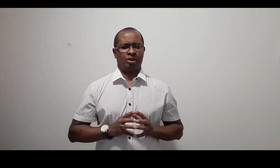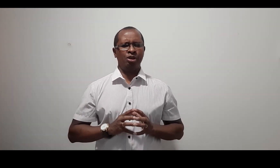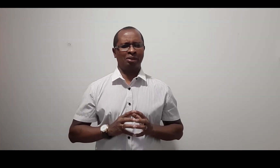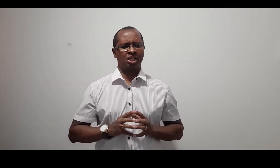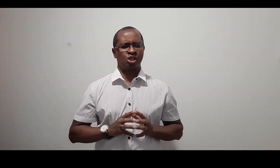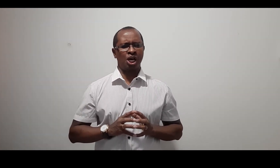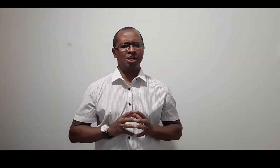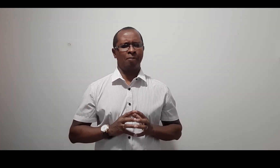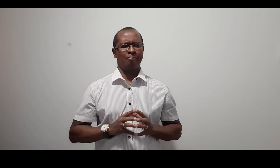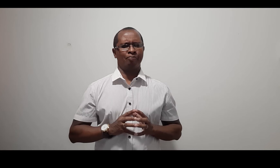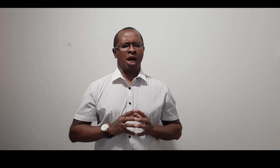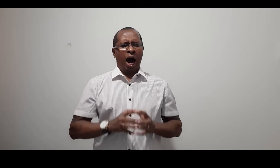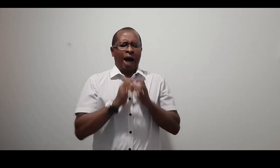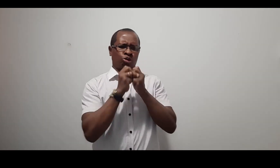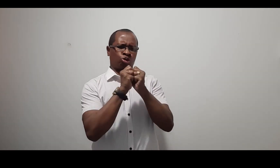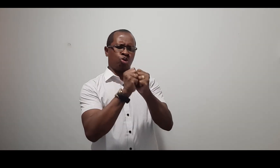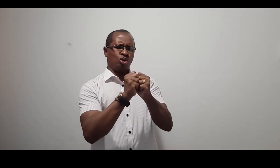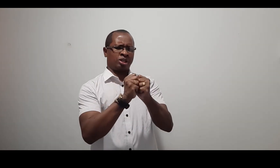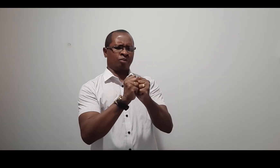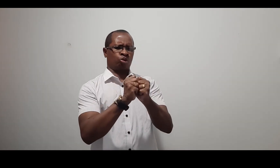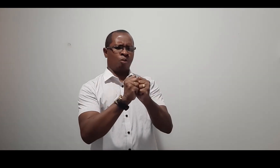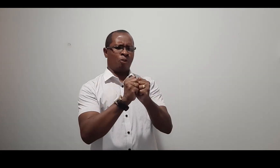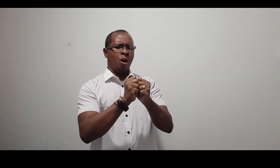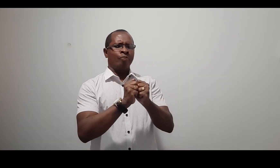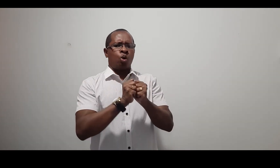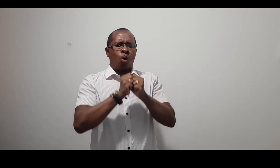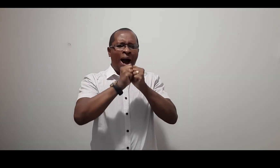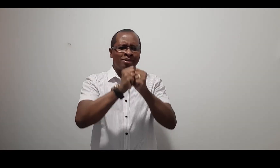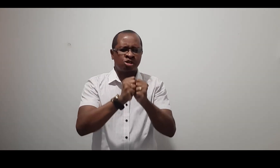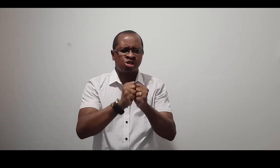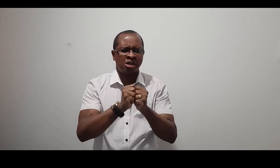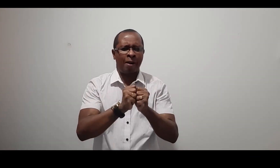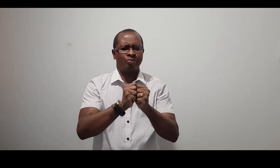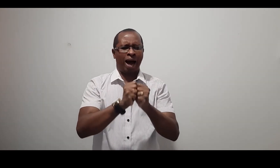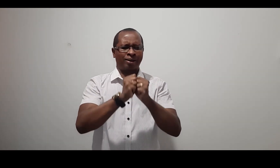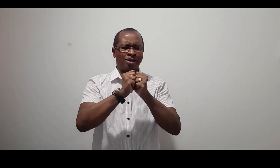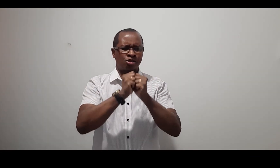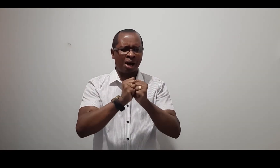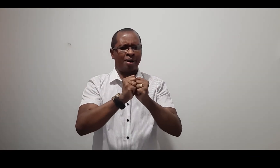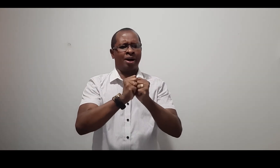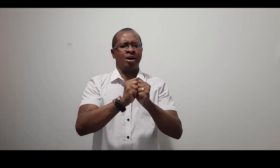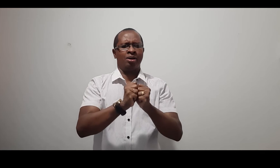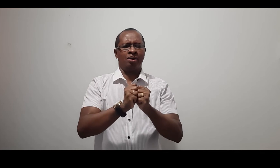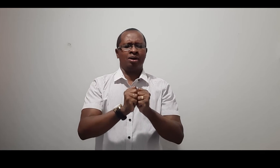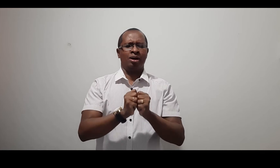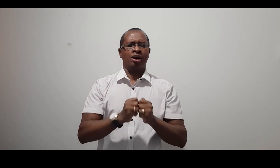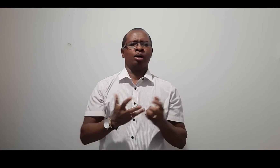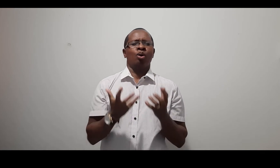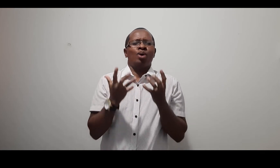inona dikan'izany atolotra ny tompo hohanitra ankasitrahana ho